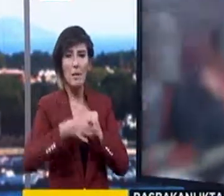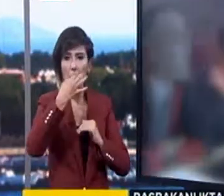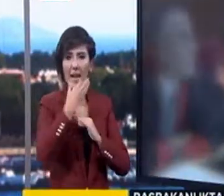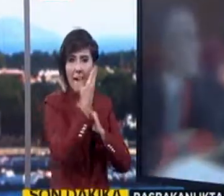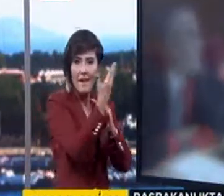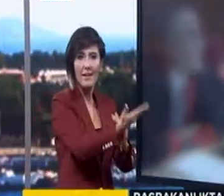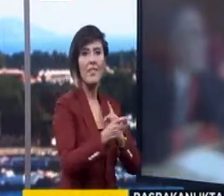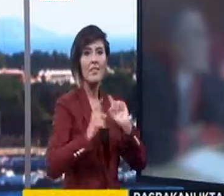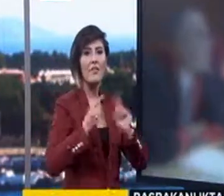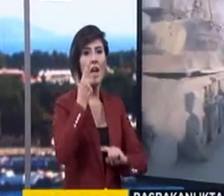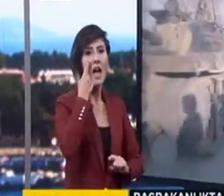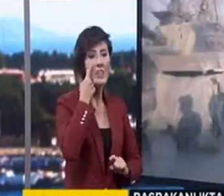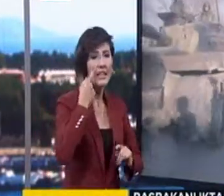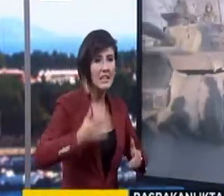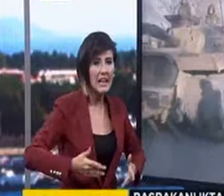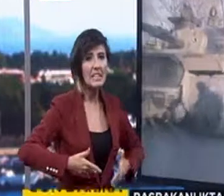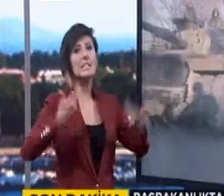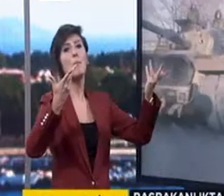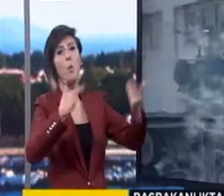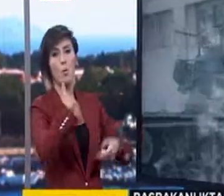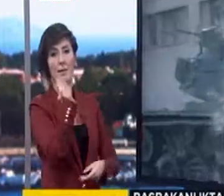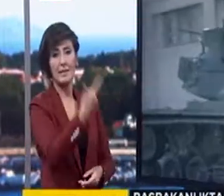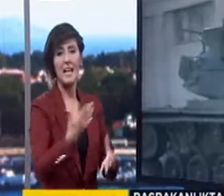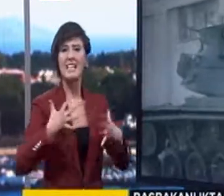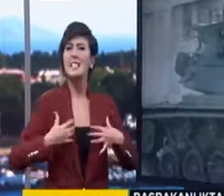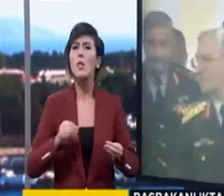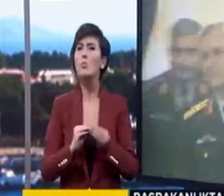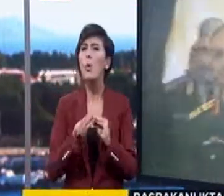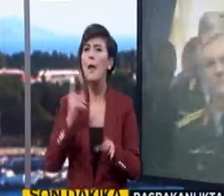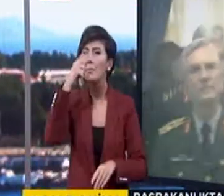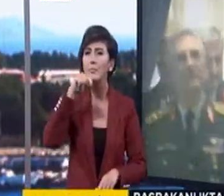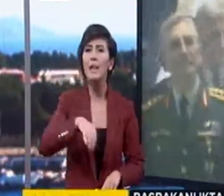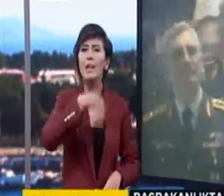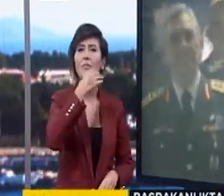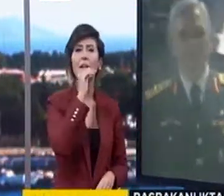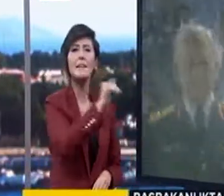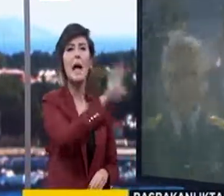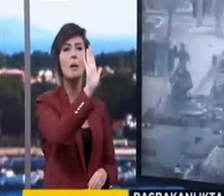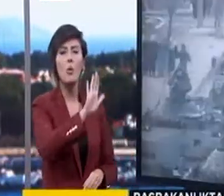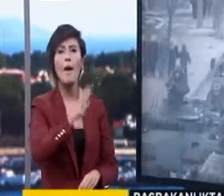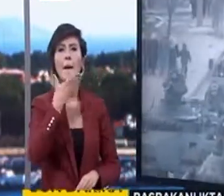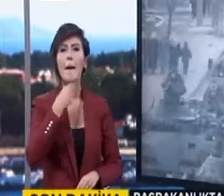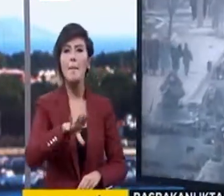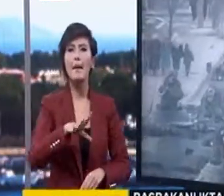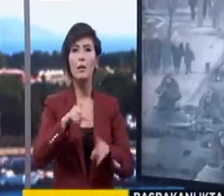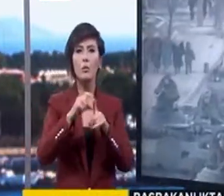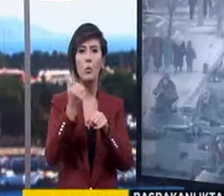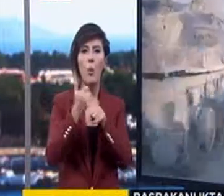beyanında davaya tanıklık etmeyeceğini belirtti. Sağlık sorunları nedeniyle ifade veremeyen emekli Kor General Doğan Temel ve